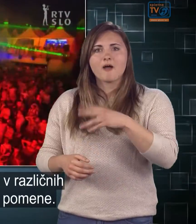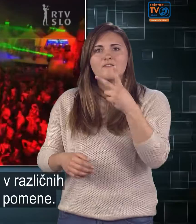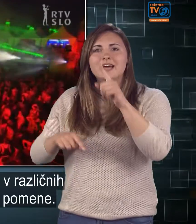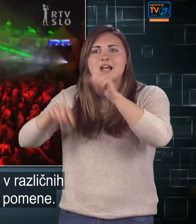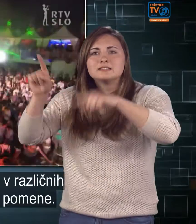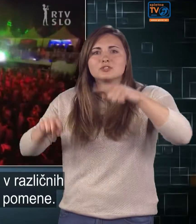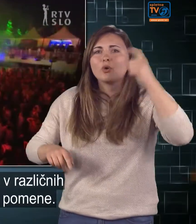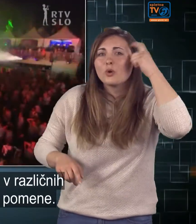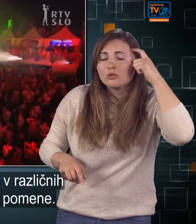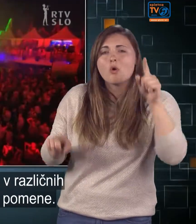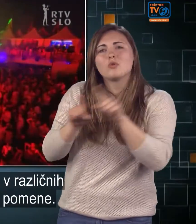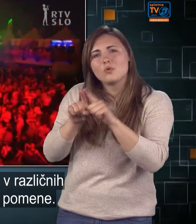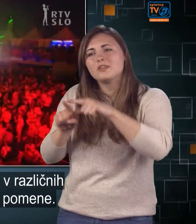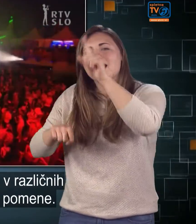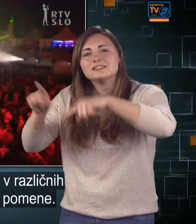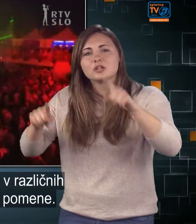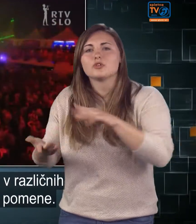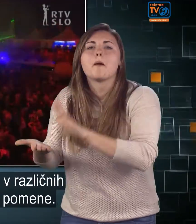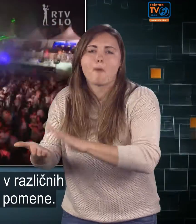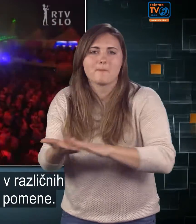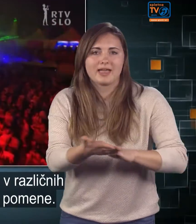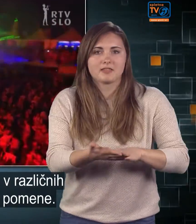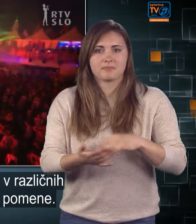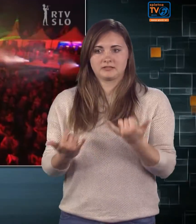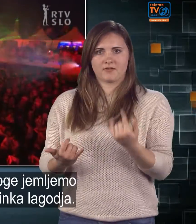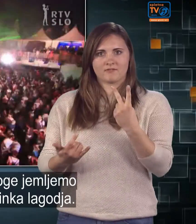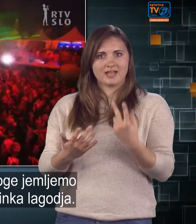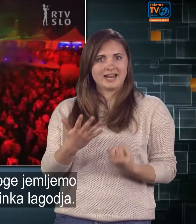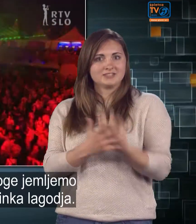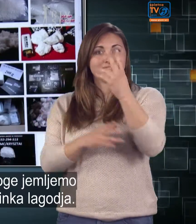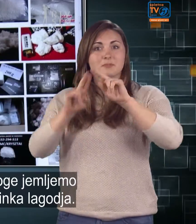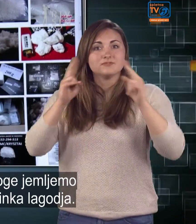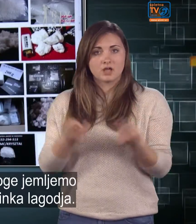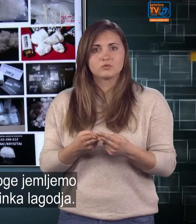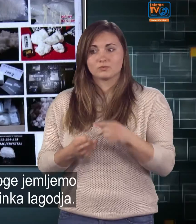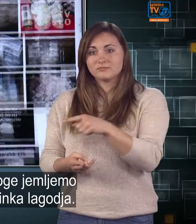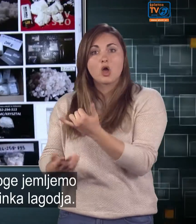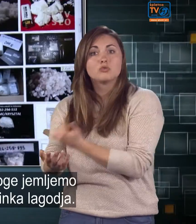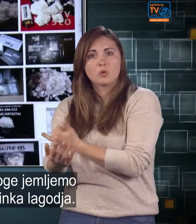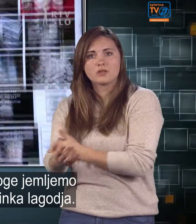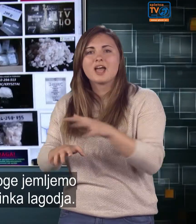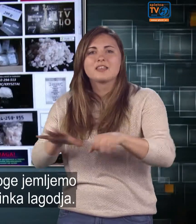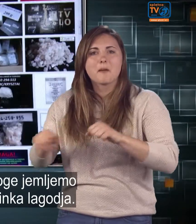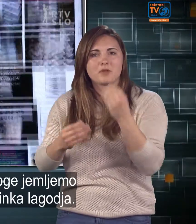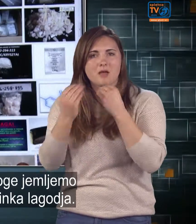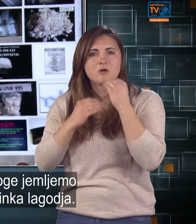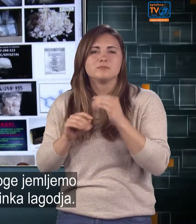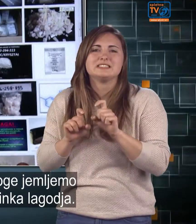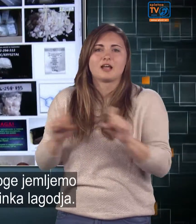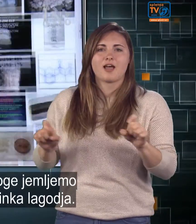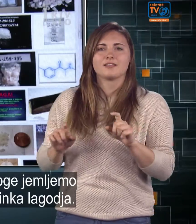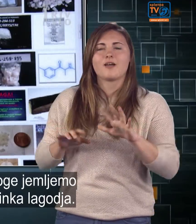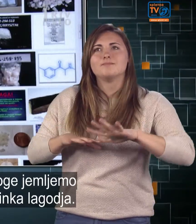Jemanje drog ima v različnih kulturah različne pomene. V razvitem svetu droge jemljemo predvsem zaradi